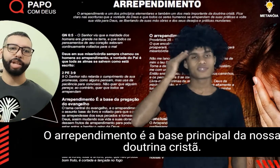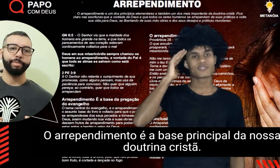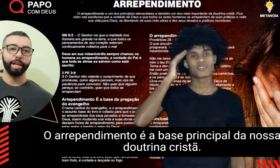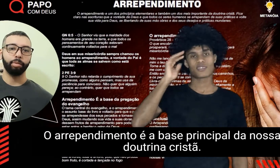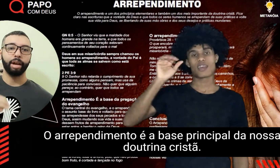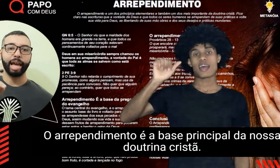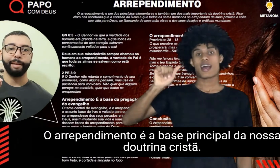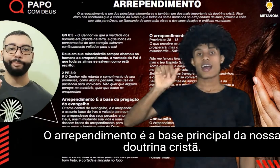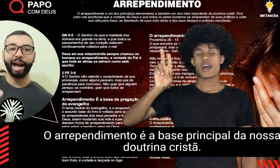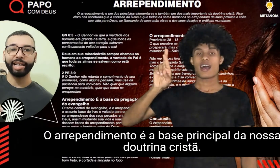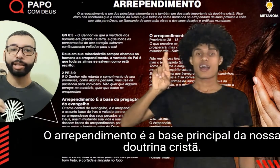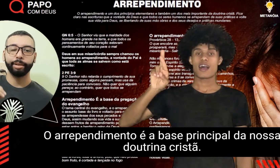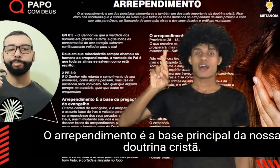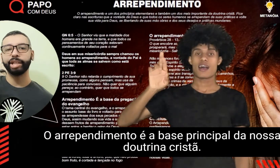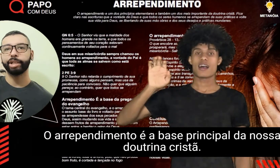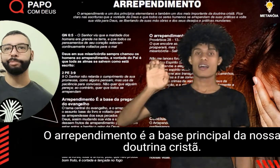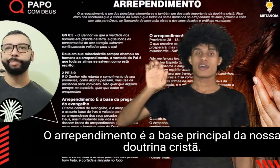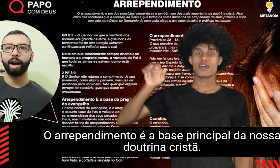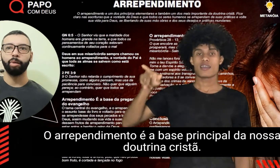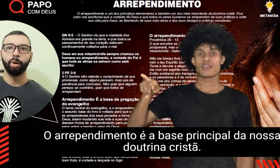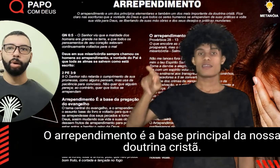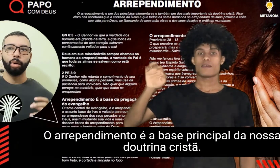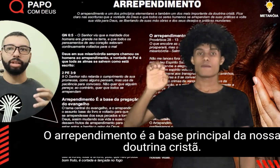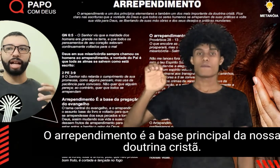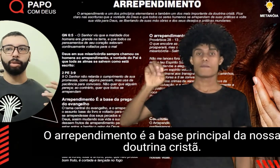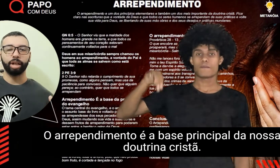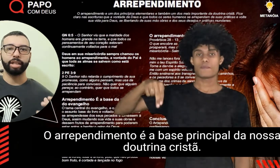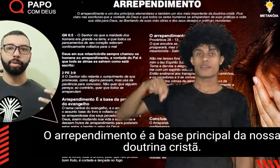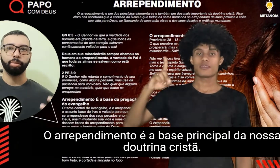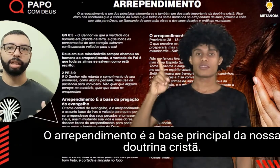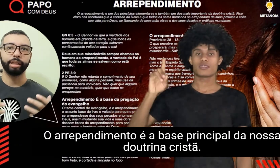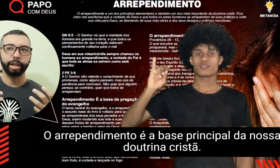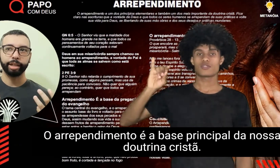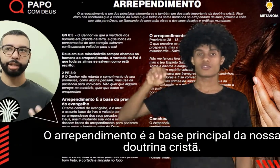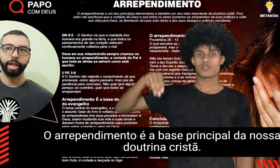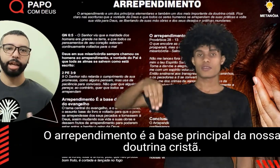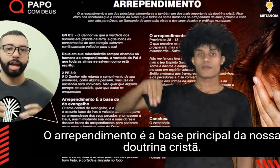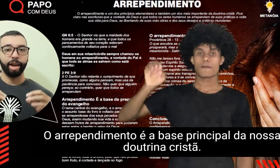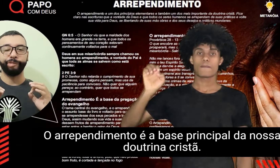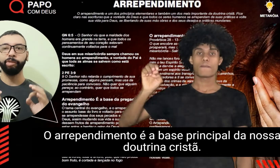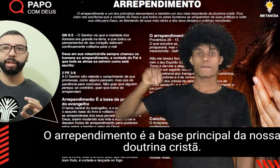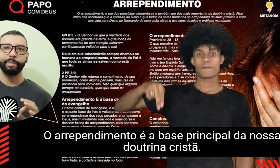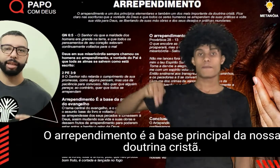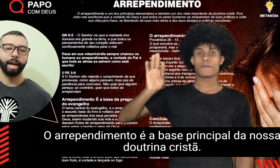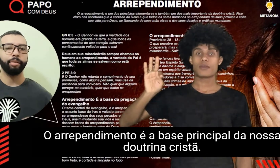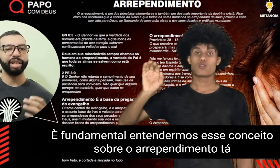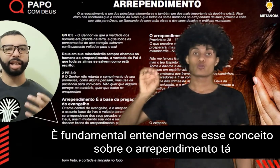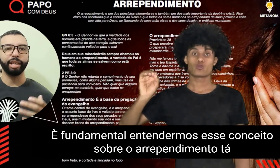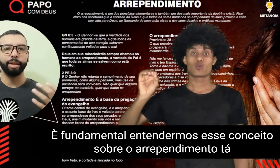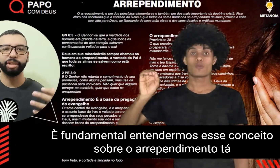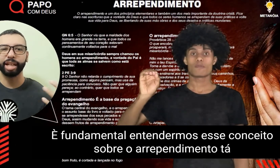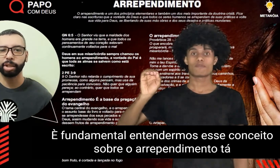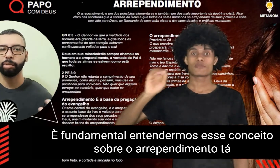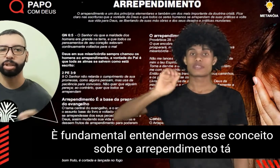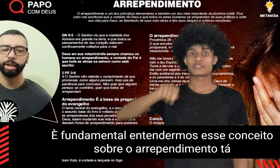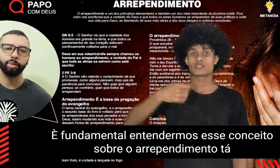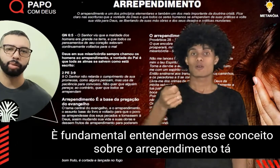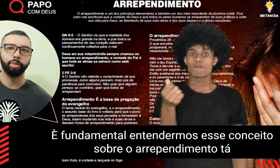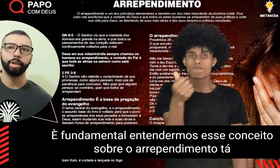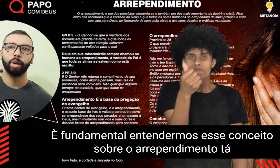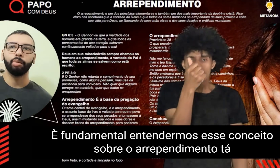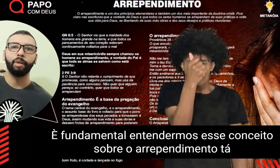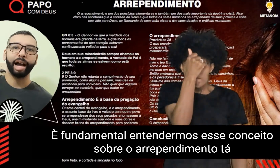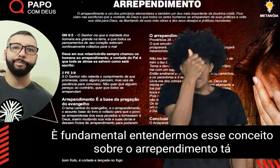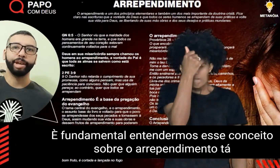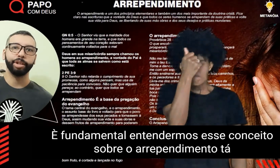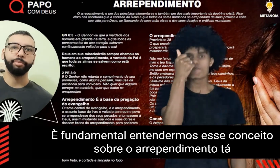o arrependimento é a base principal da nossa doutrina cristã. É fundamental entendermos esse conceito